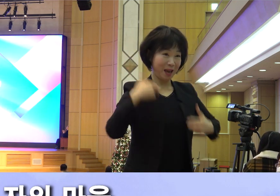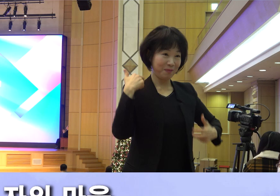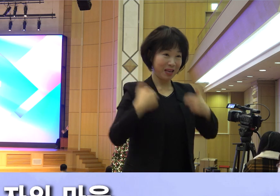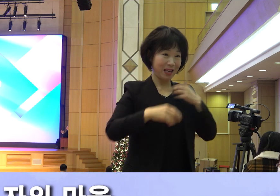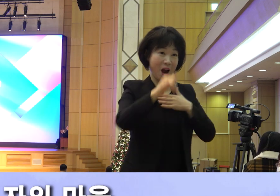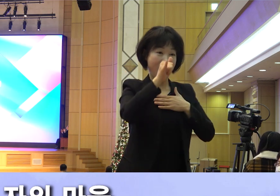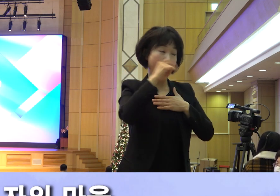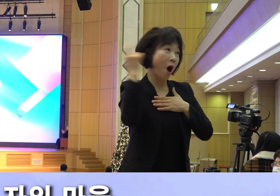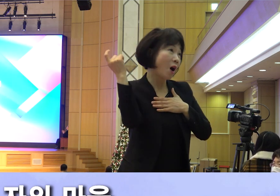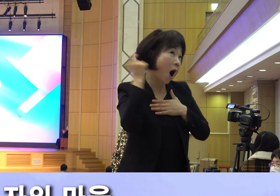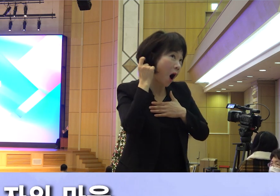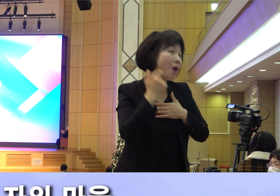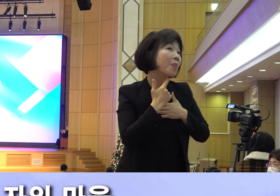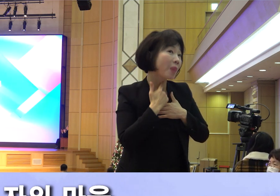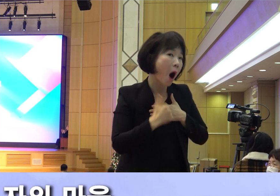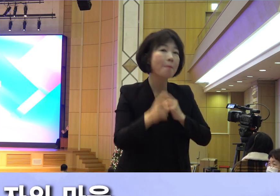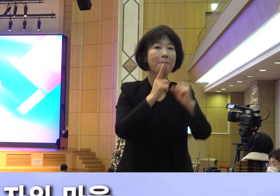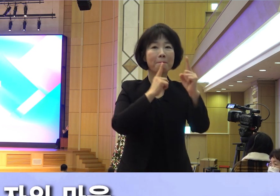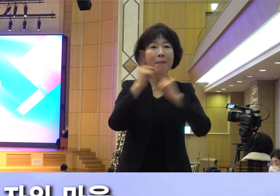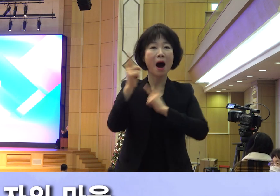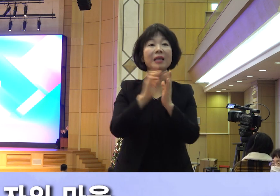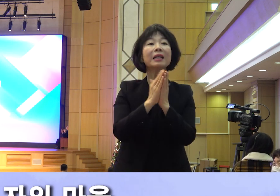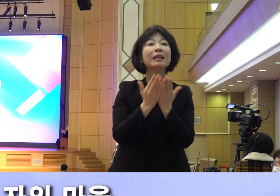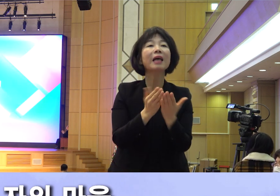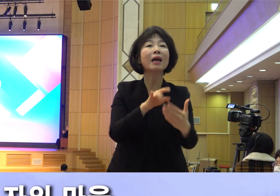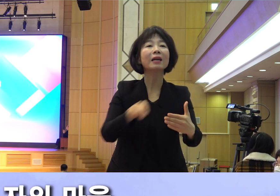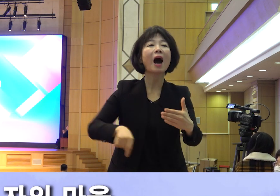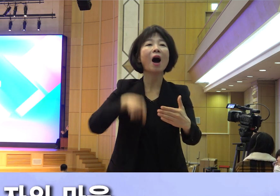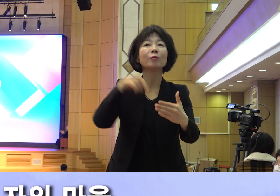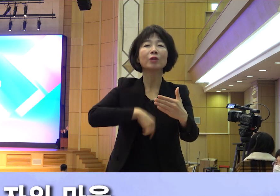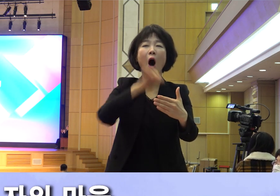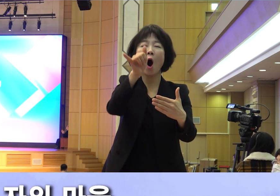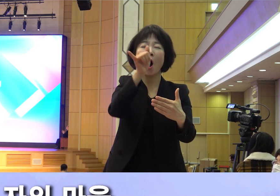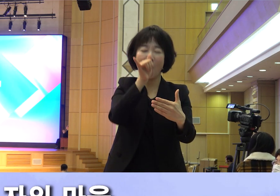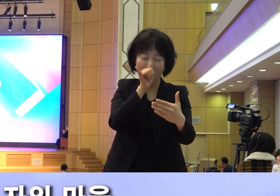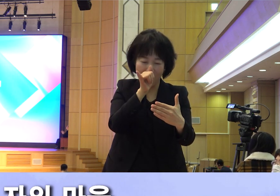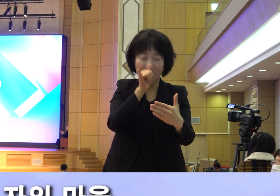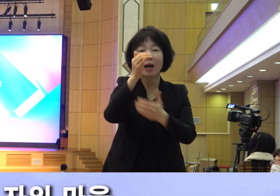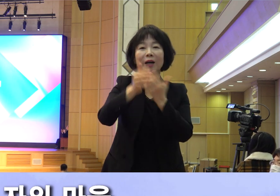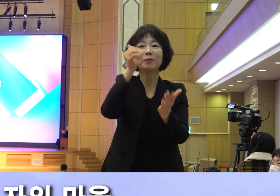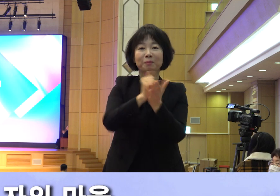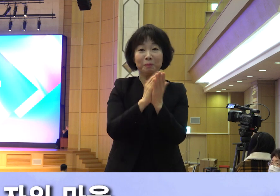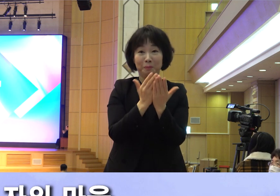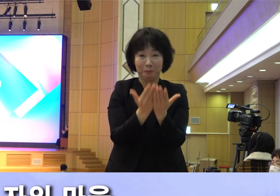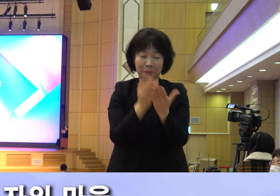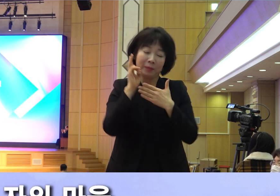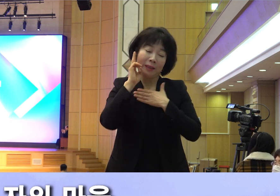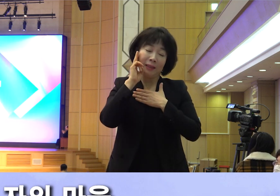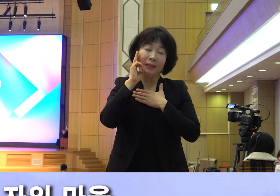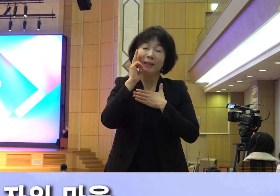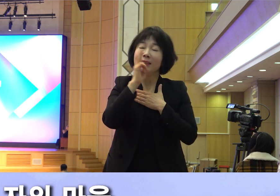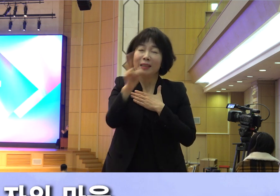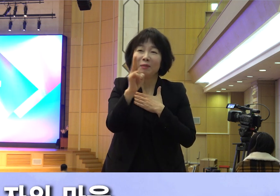들려주시던 재미있게 듣던 말 이 책 중에 있으니 이 성경심이